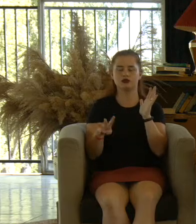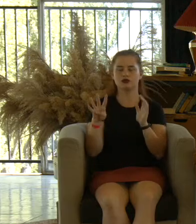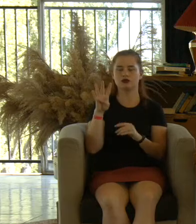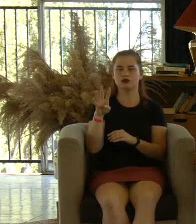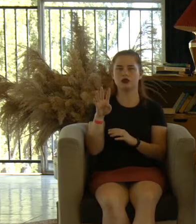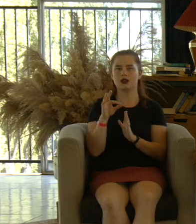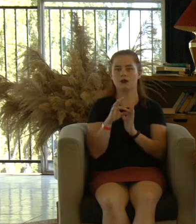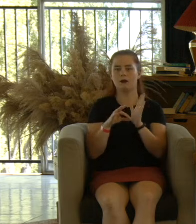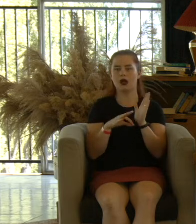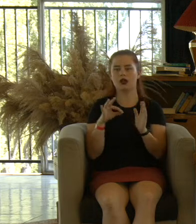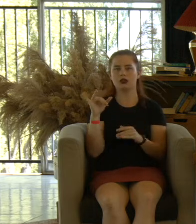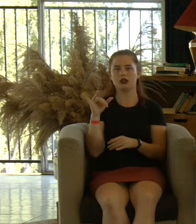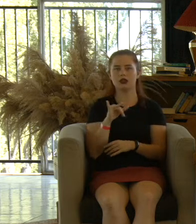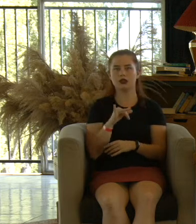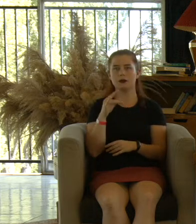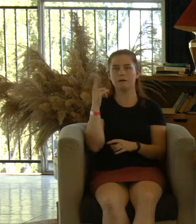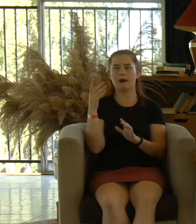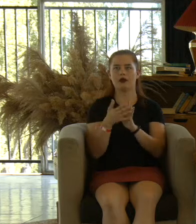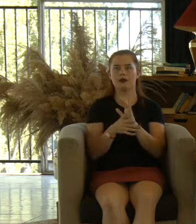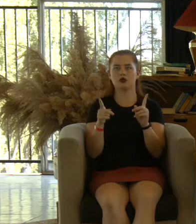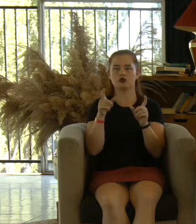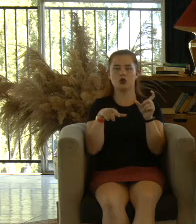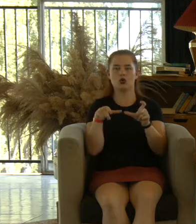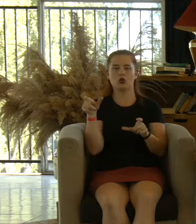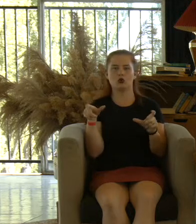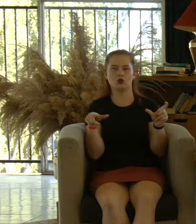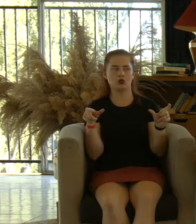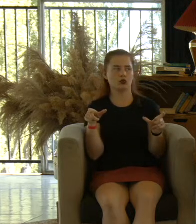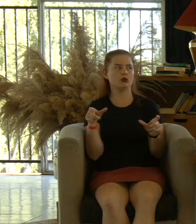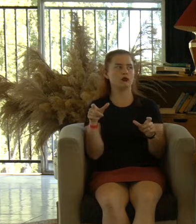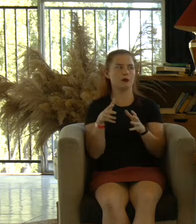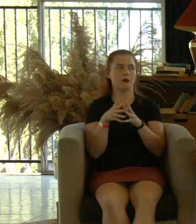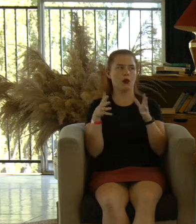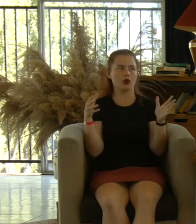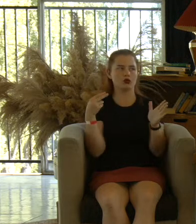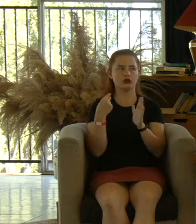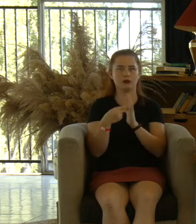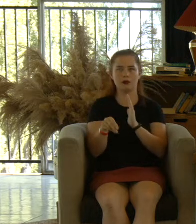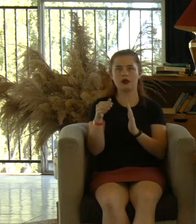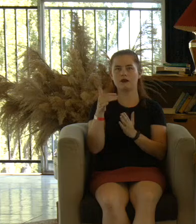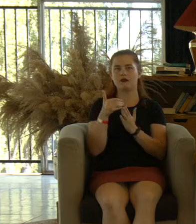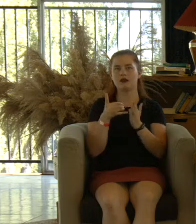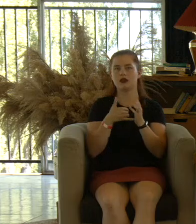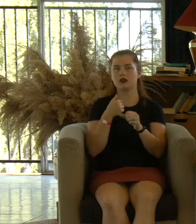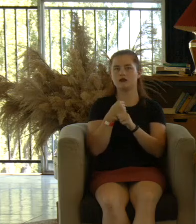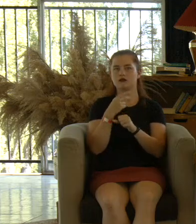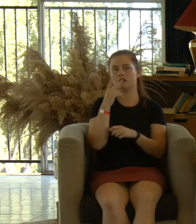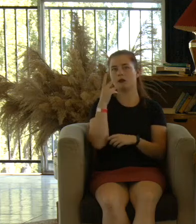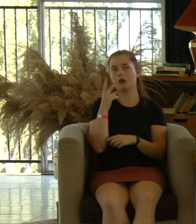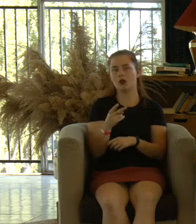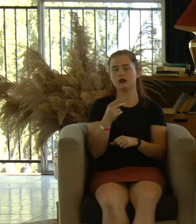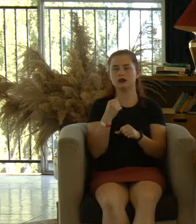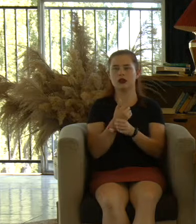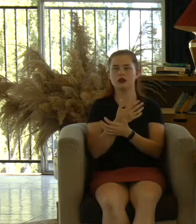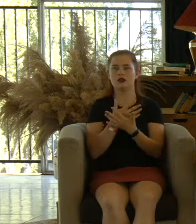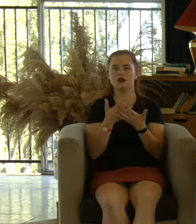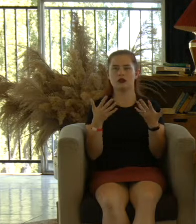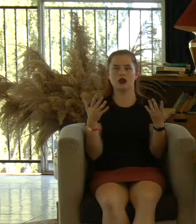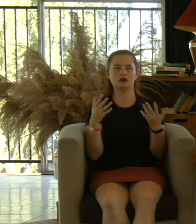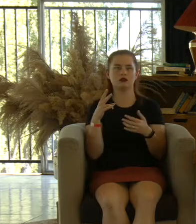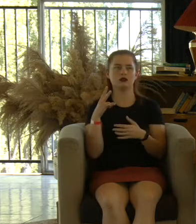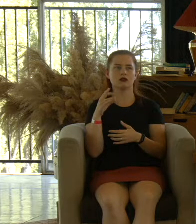и понимаем, что люди, чем выше баллов, тем больше покупают. Виноделы смотрят, они делают очень разные вина, но